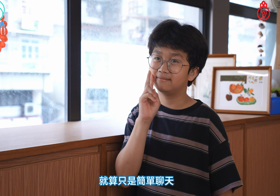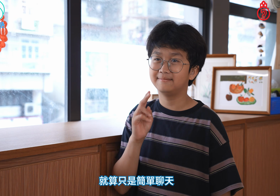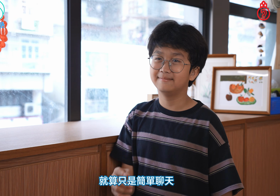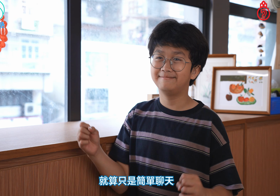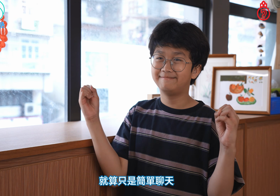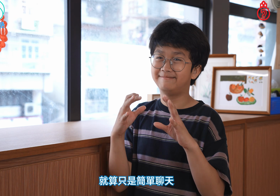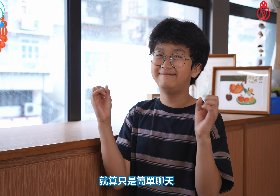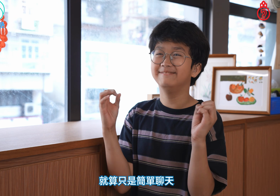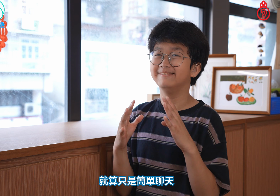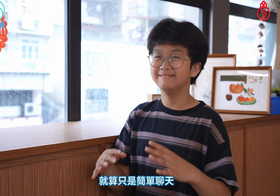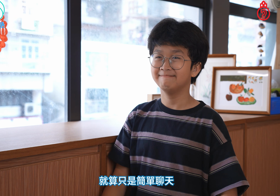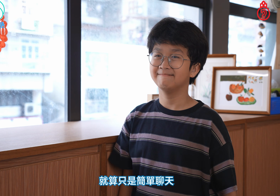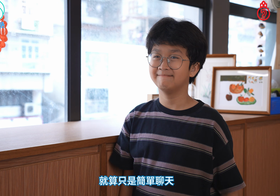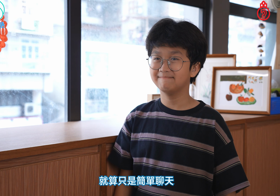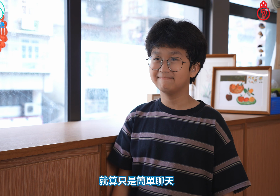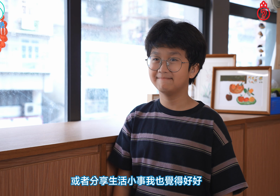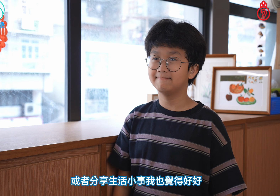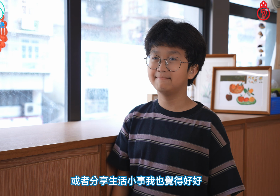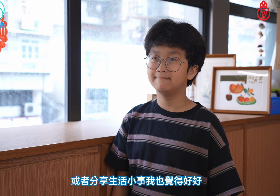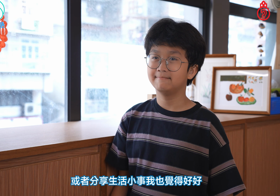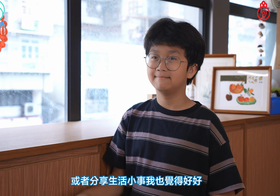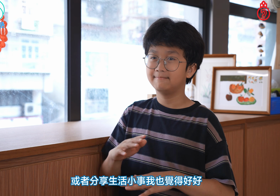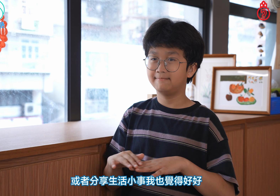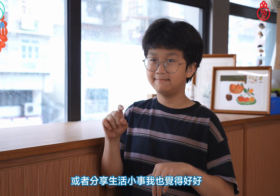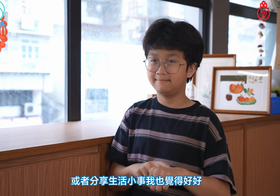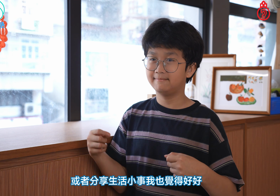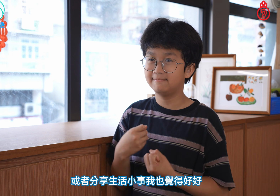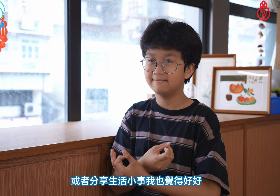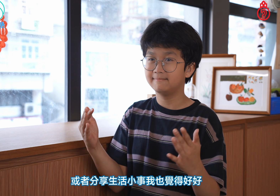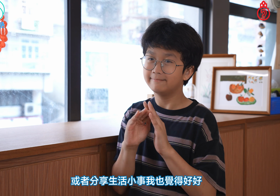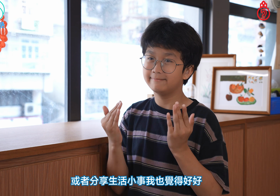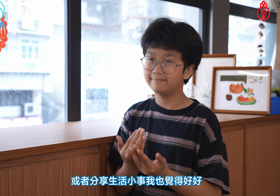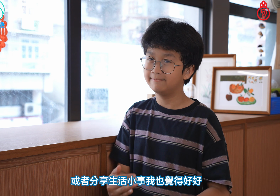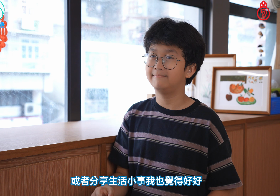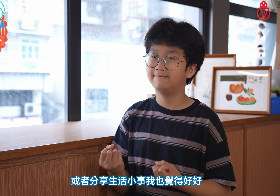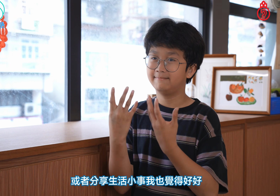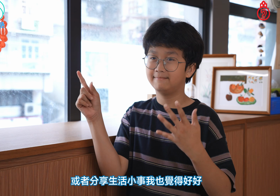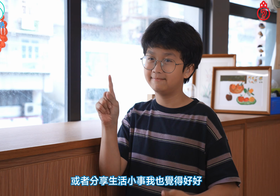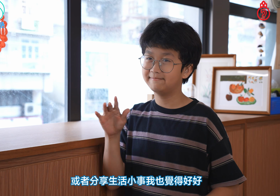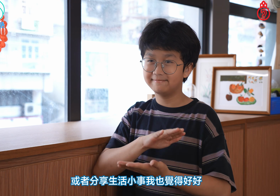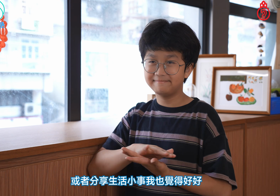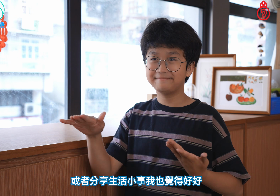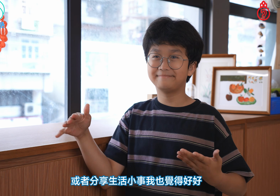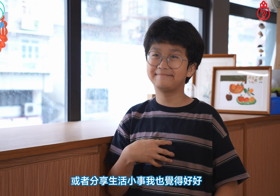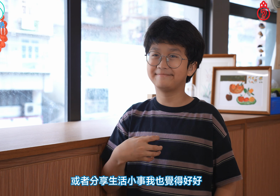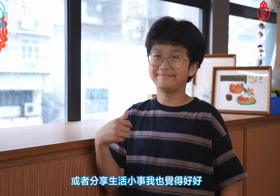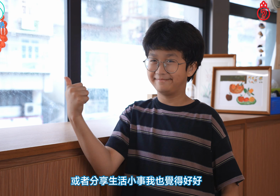就算呢只係簡單嘅傾偈，或者分享下生活嘅小事呢，我都覺得好好